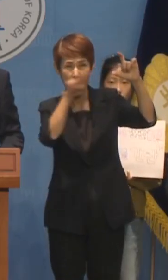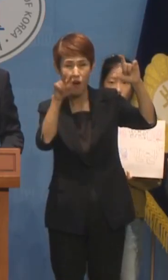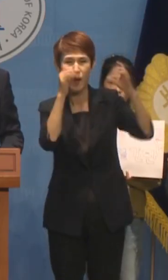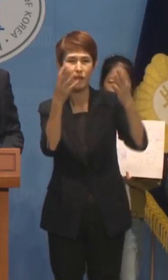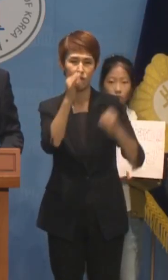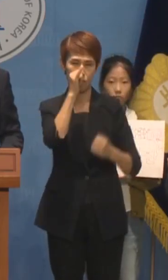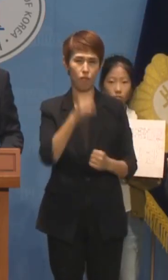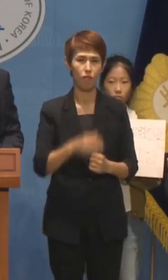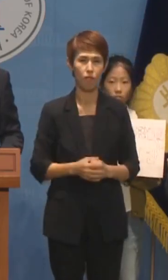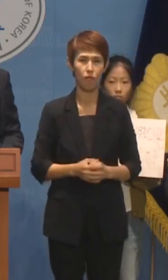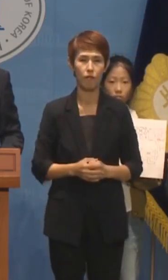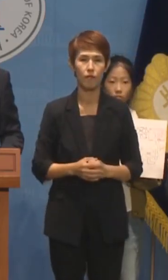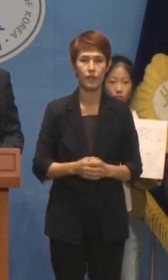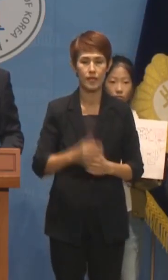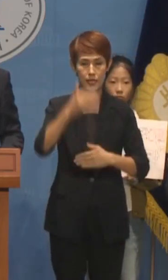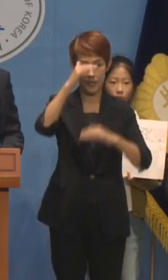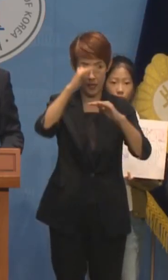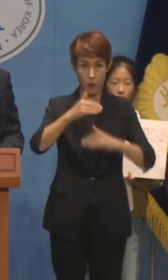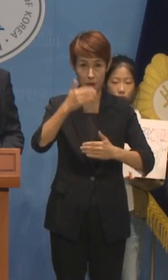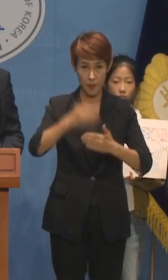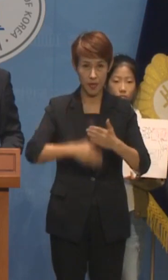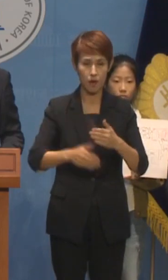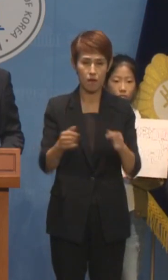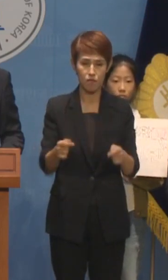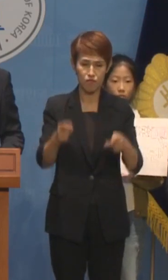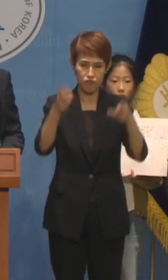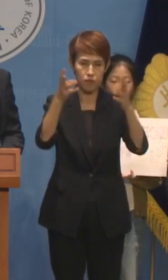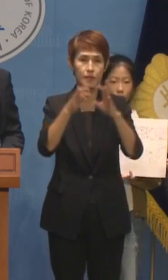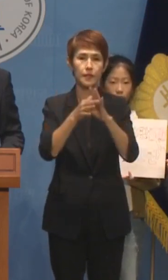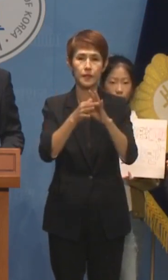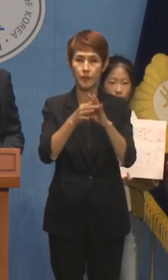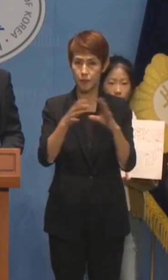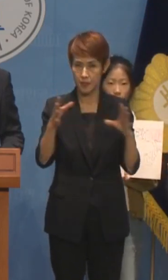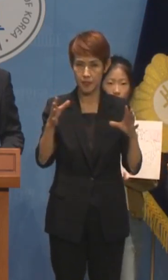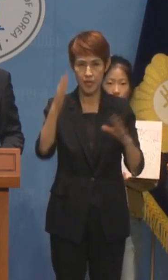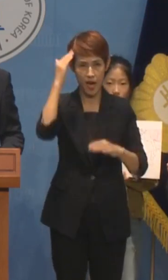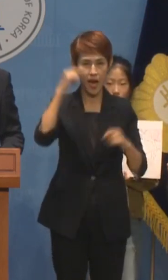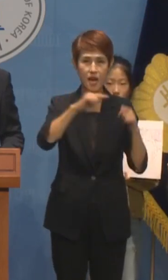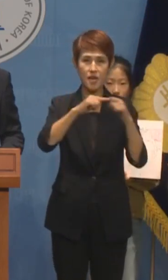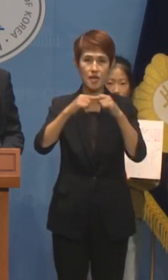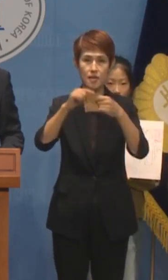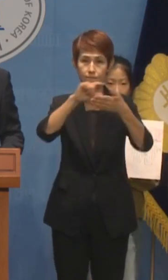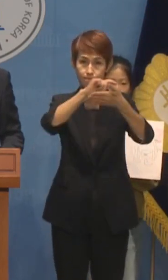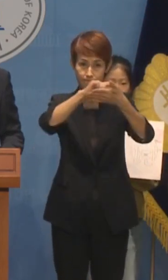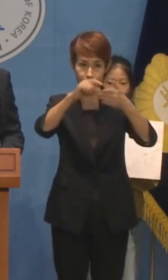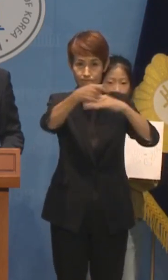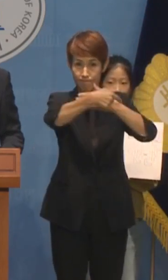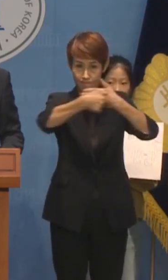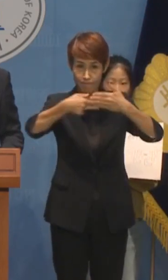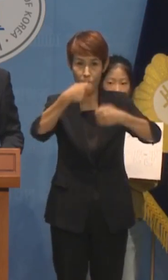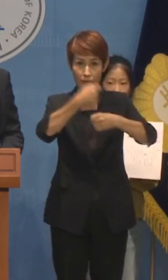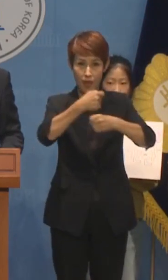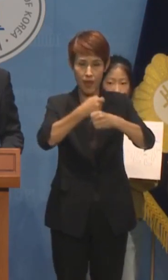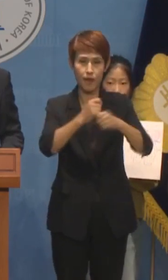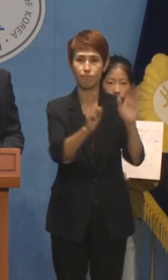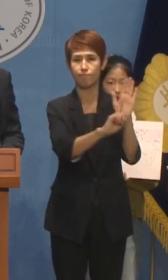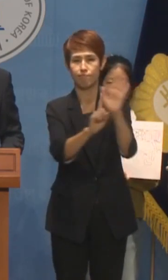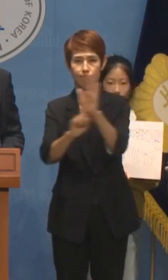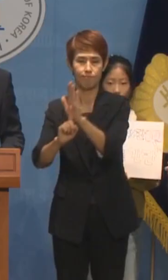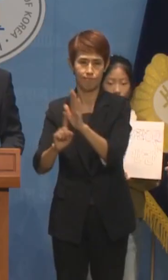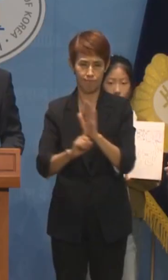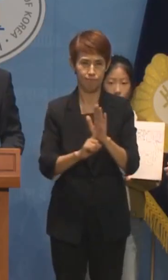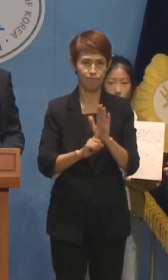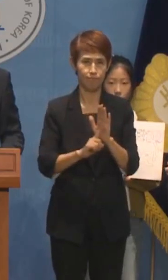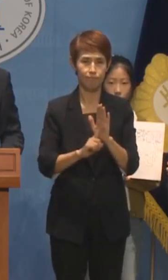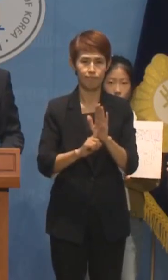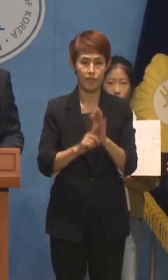예외 규정을 삭제를 해서 건물 층수나 크기에 상관없이 한글 표기 의무의 계도 효율성을 높이도록 모든 간판에